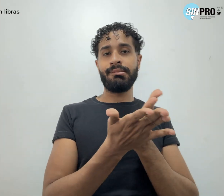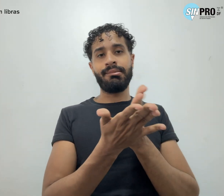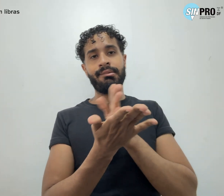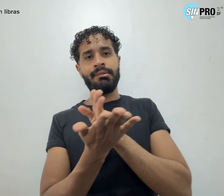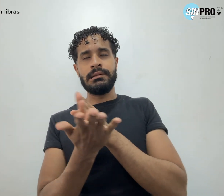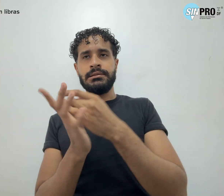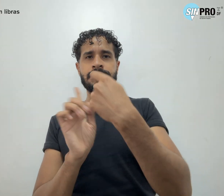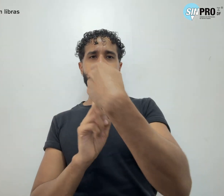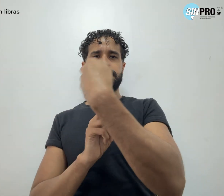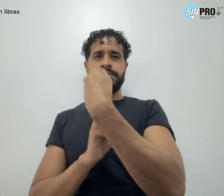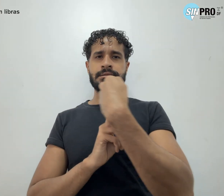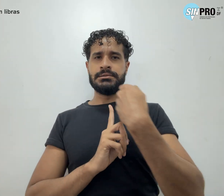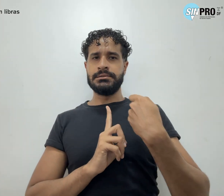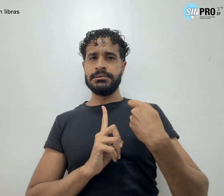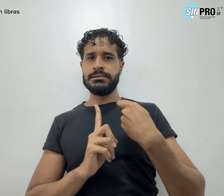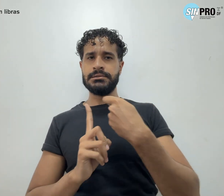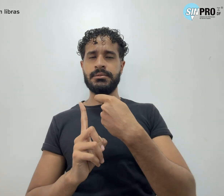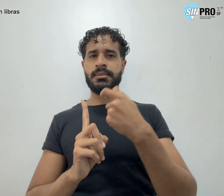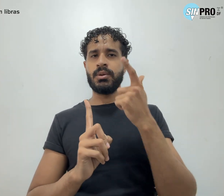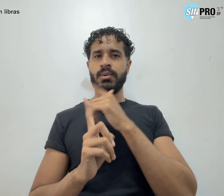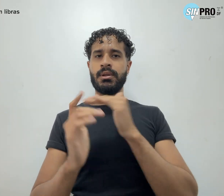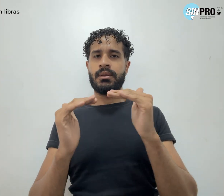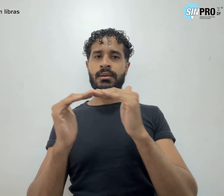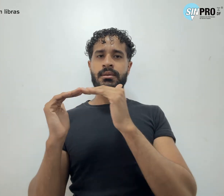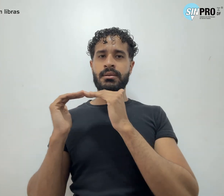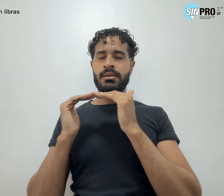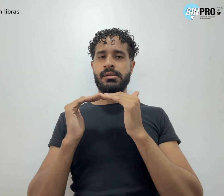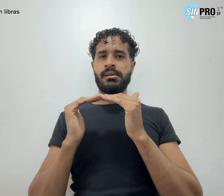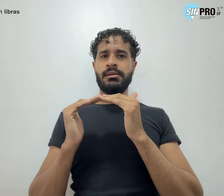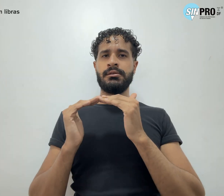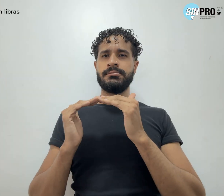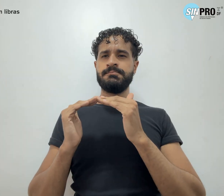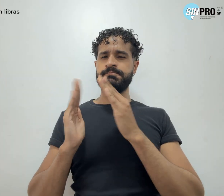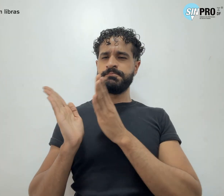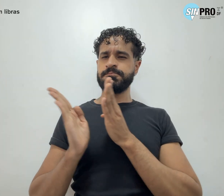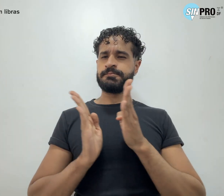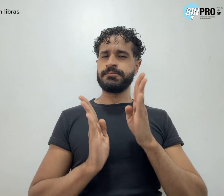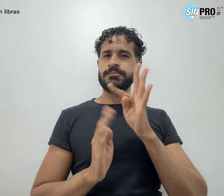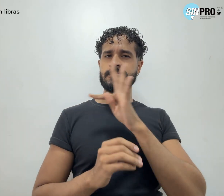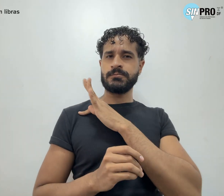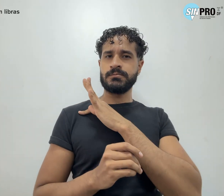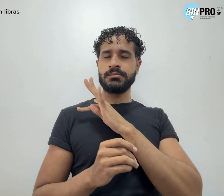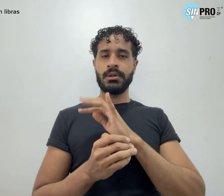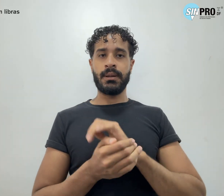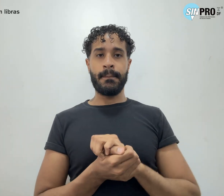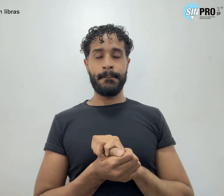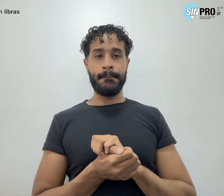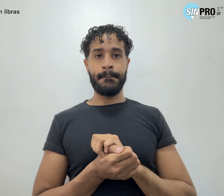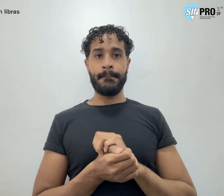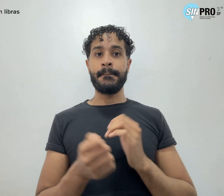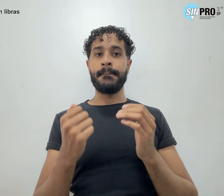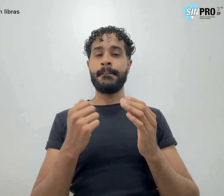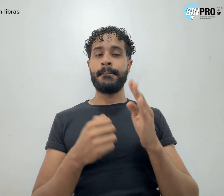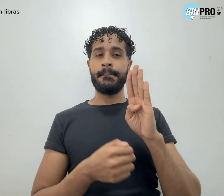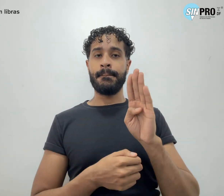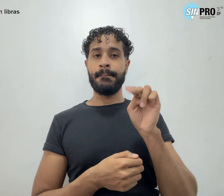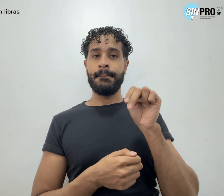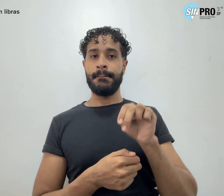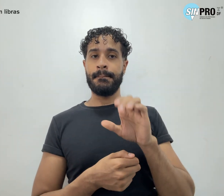pressões por padronização e tecnicismo. A Base Nacional Comum